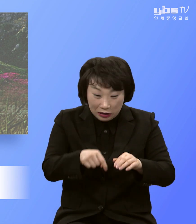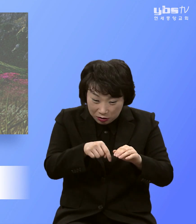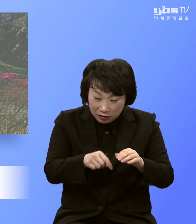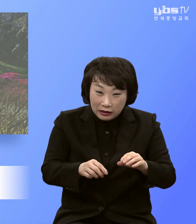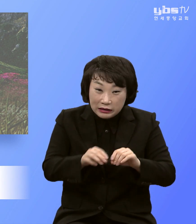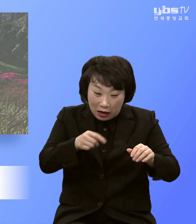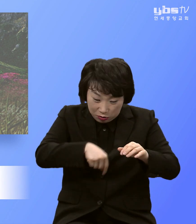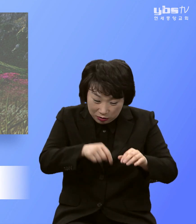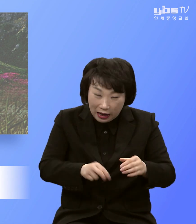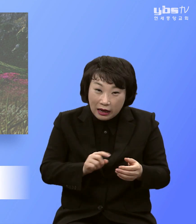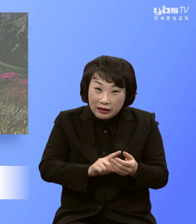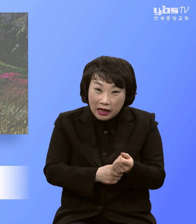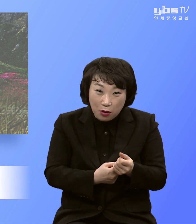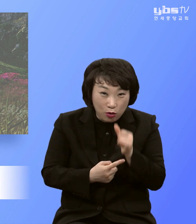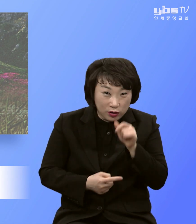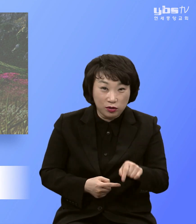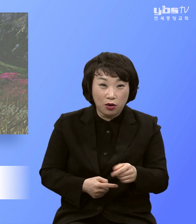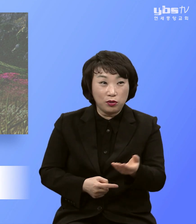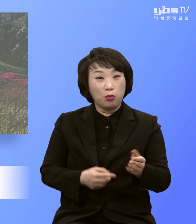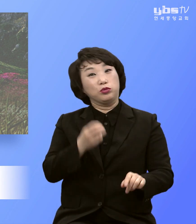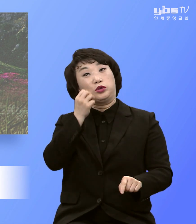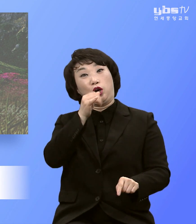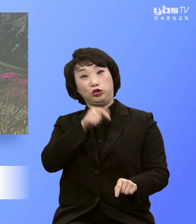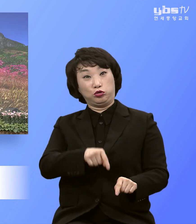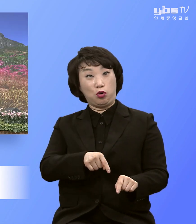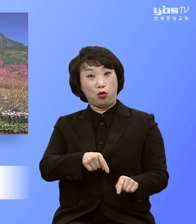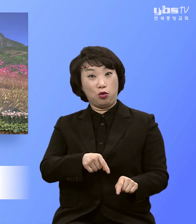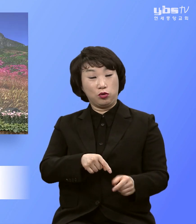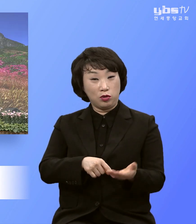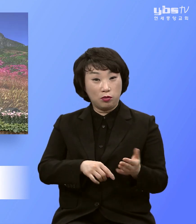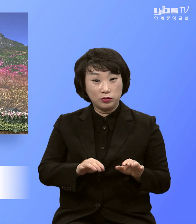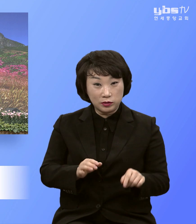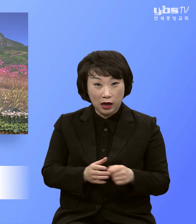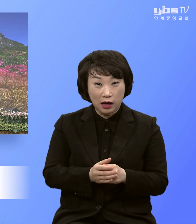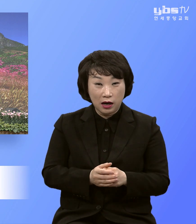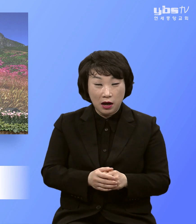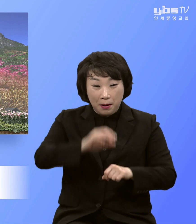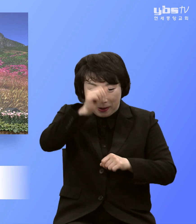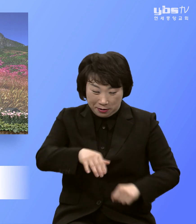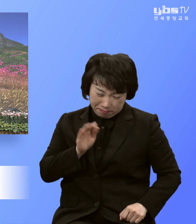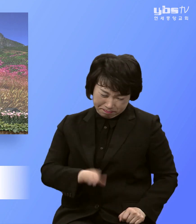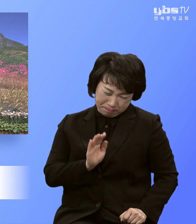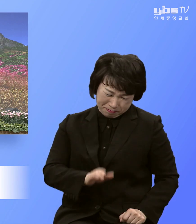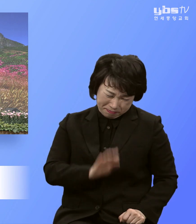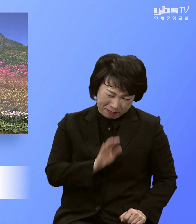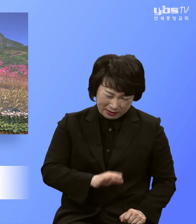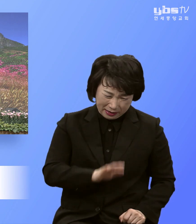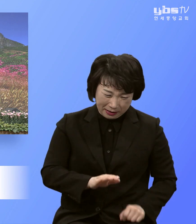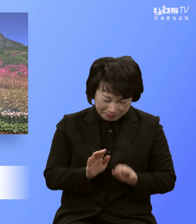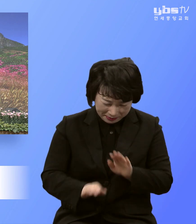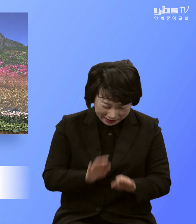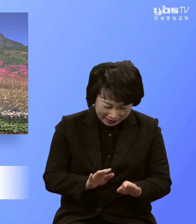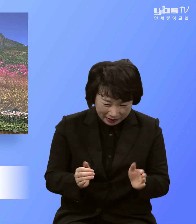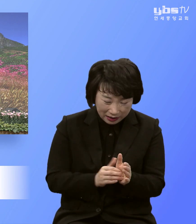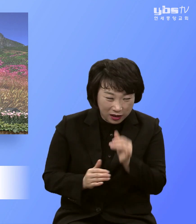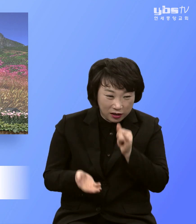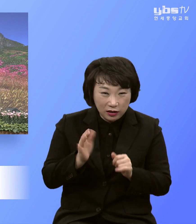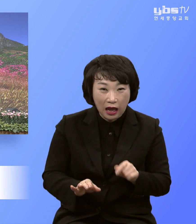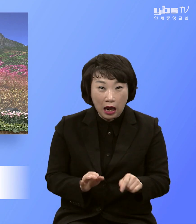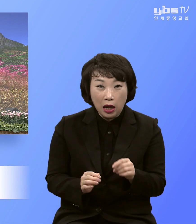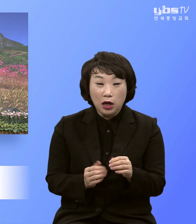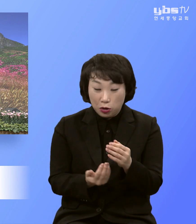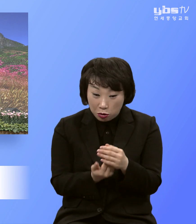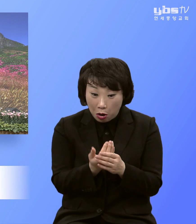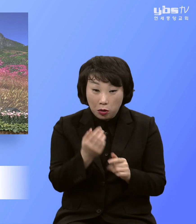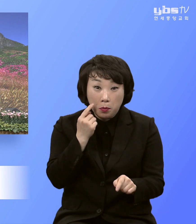있습니다. 근데 신기합니다. 딱 단단하게 밟아놨는데 땅콩이 싸게